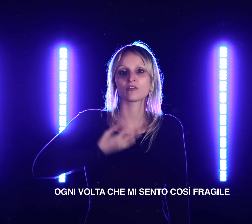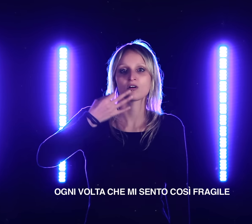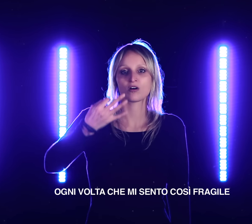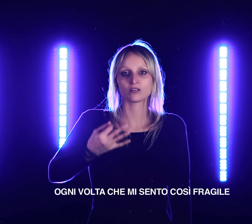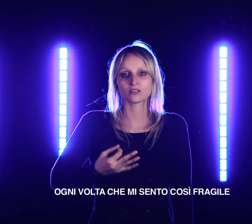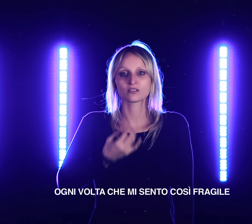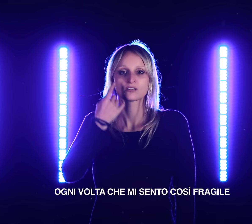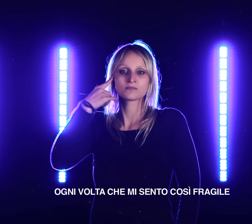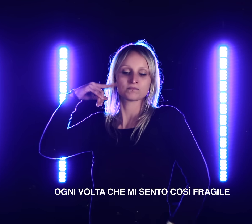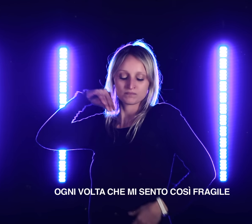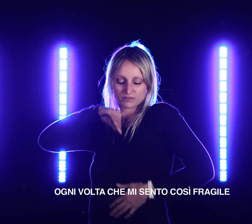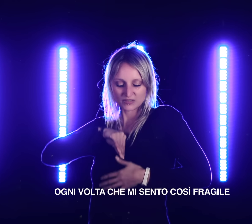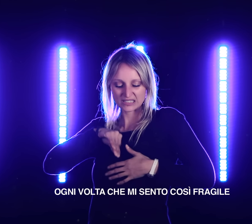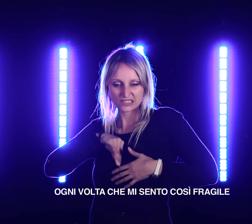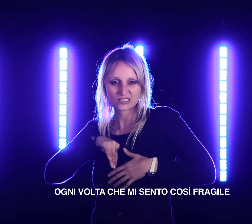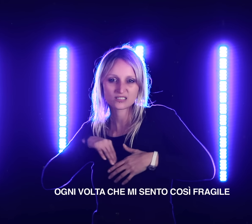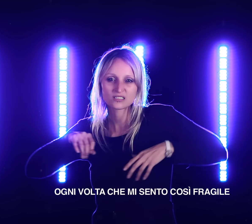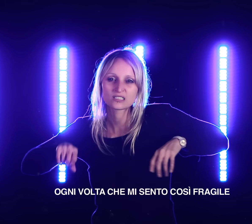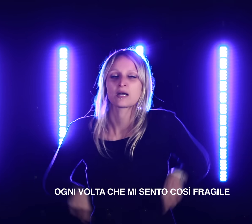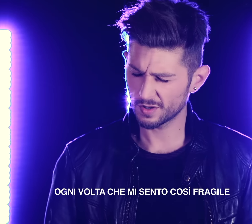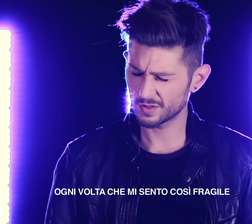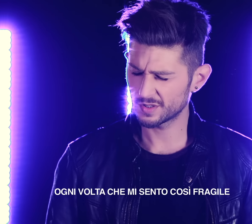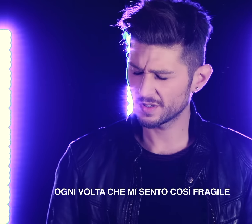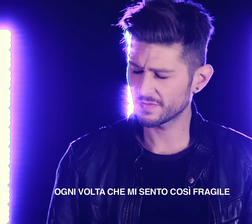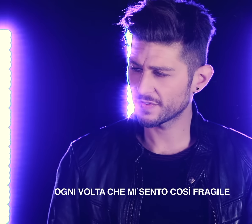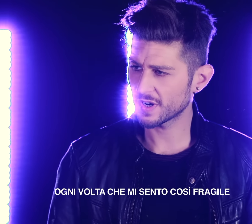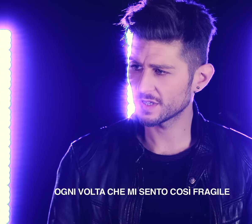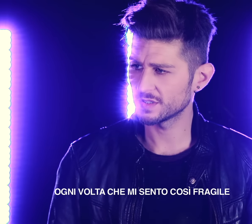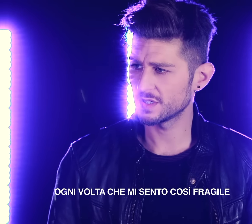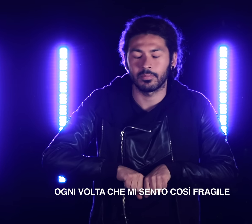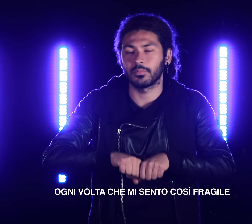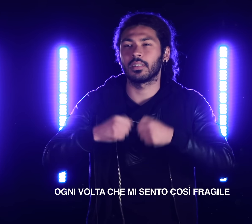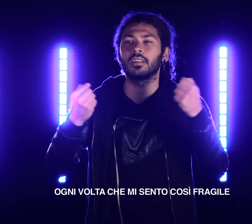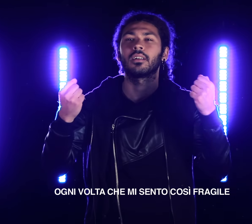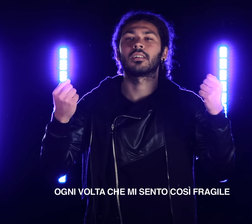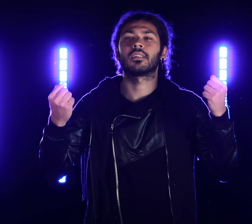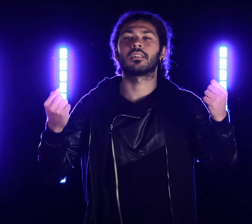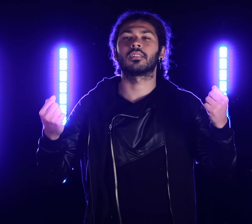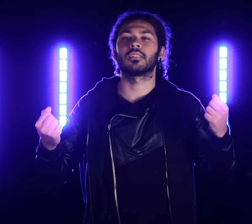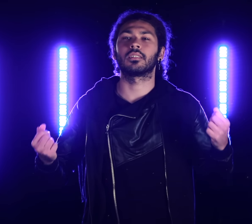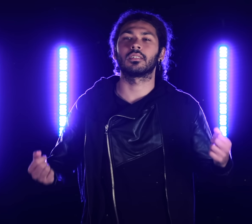ogni volta che mi sento così fragile,